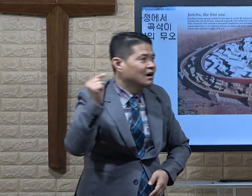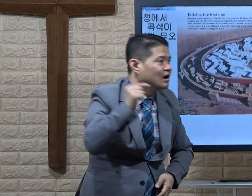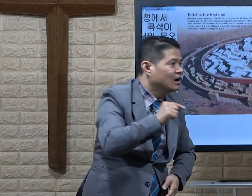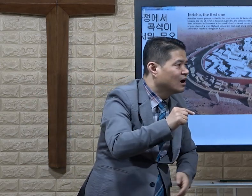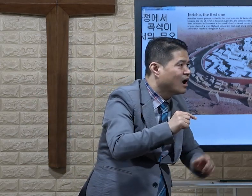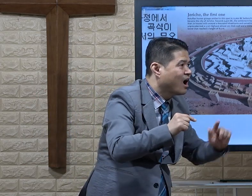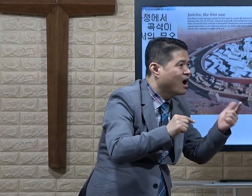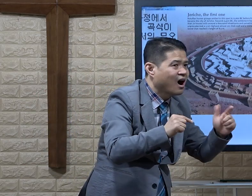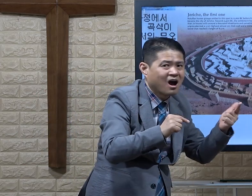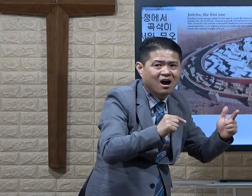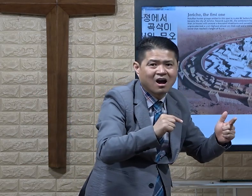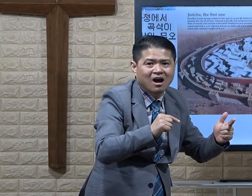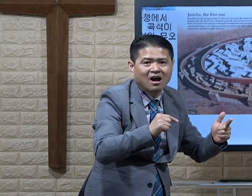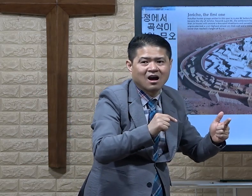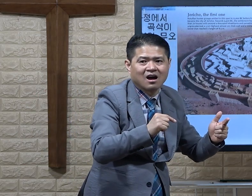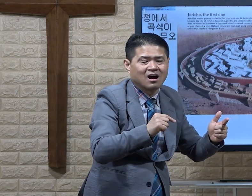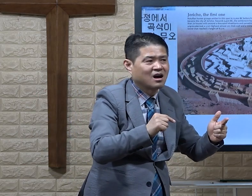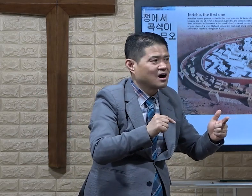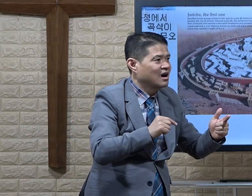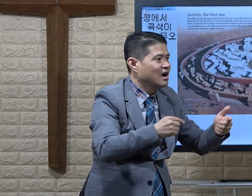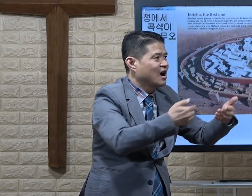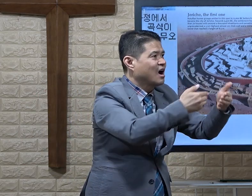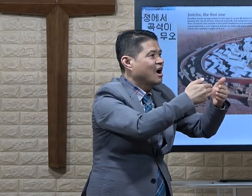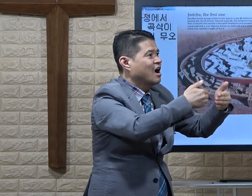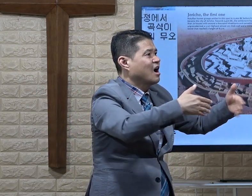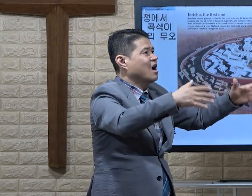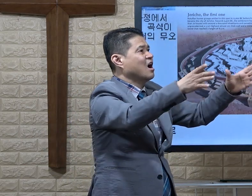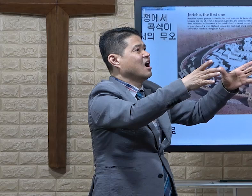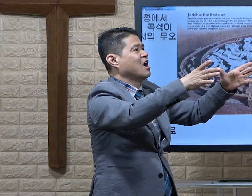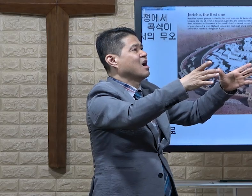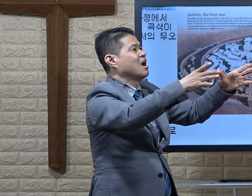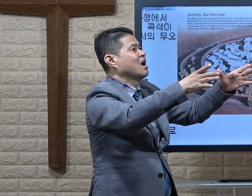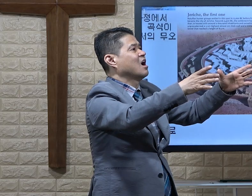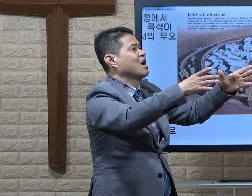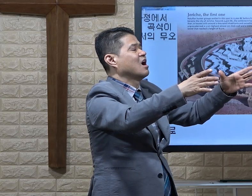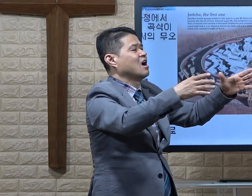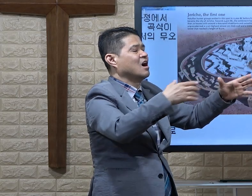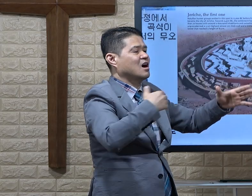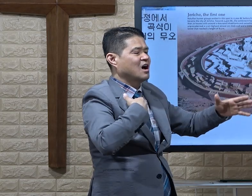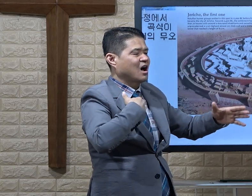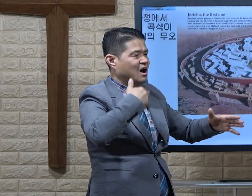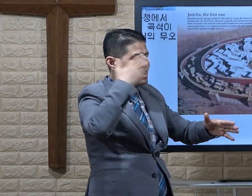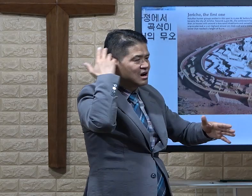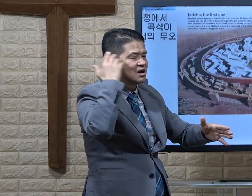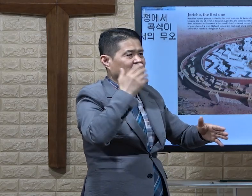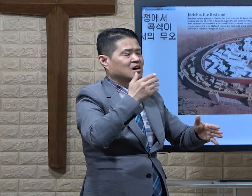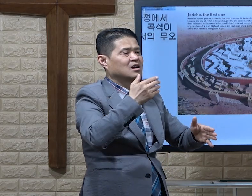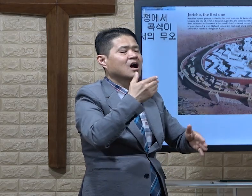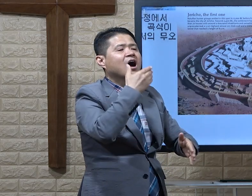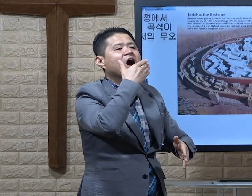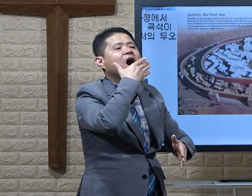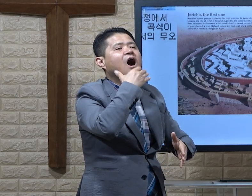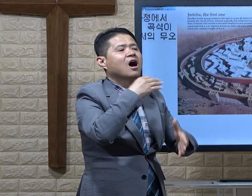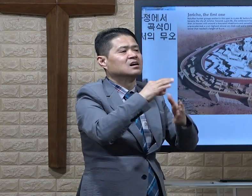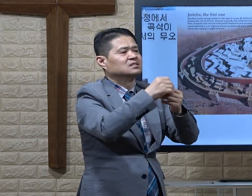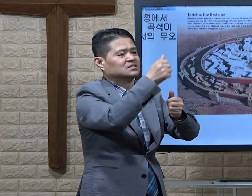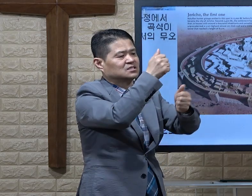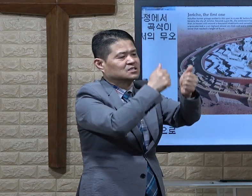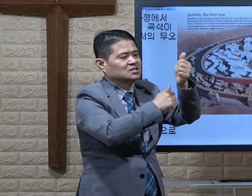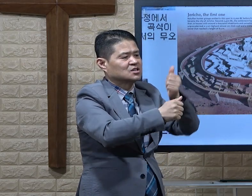그래서 이집트가 갔는데 침략도 못하고 그 거대한 성을 보고 놀랐던 것입니다. 아브라함의